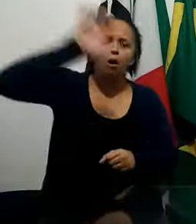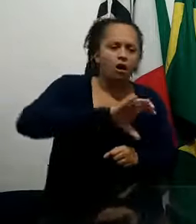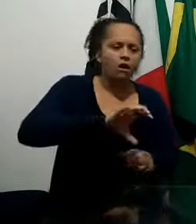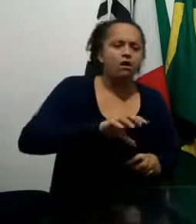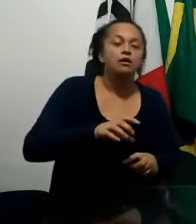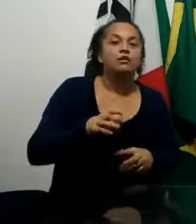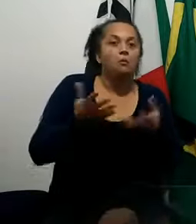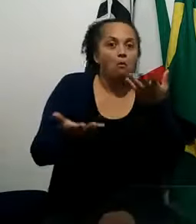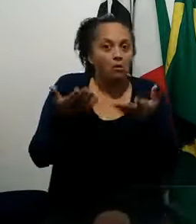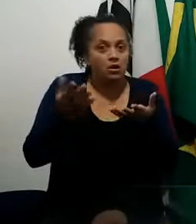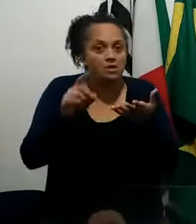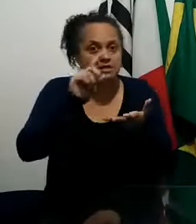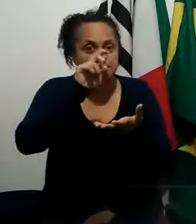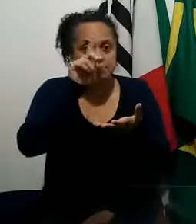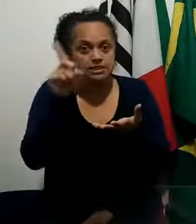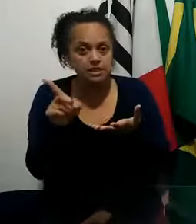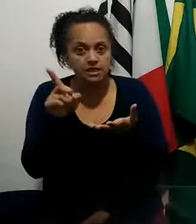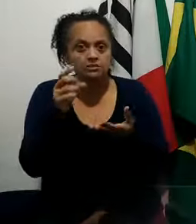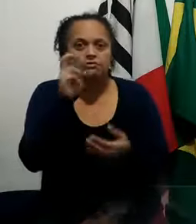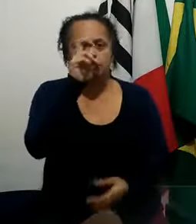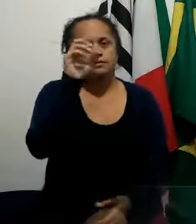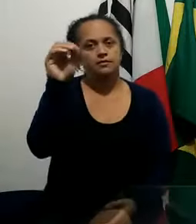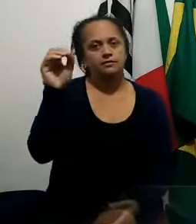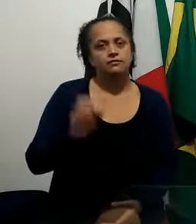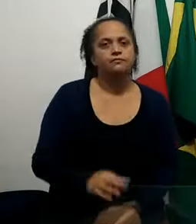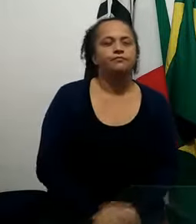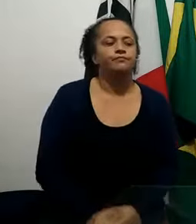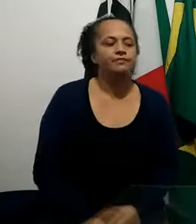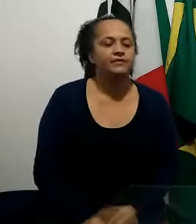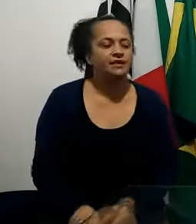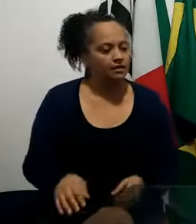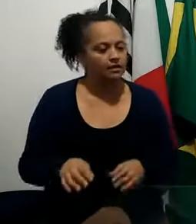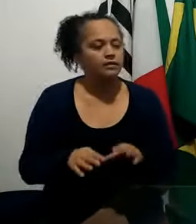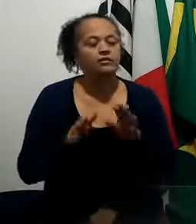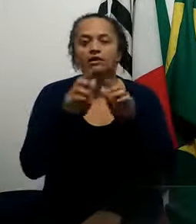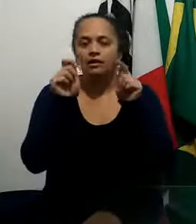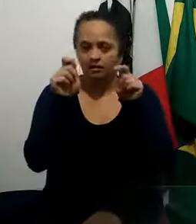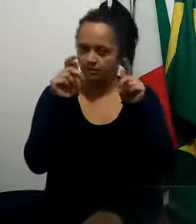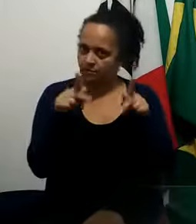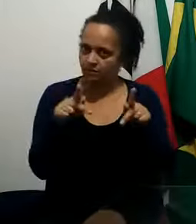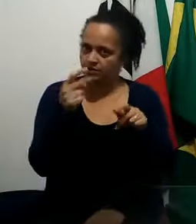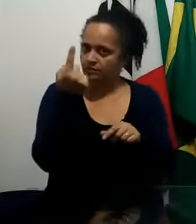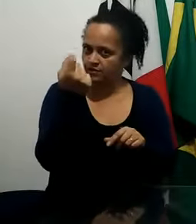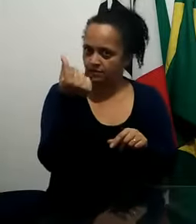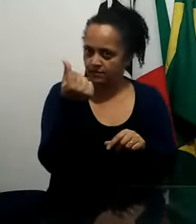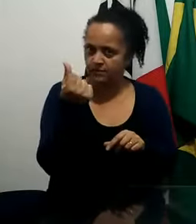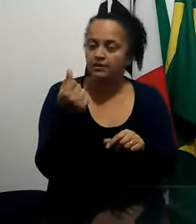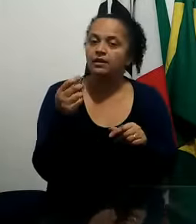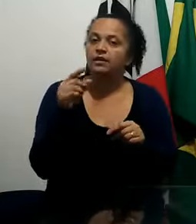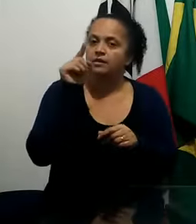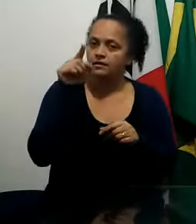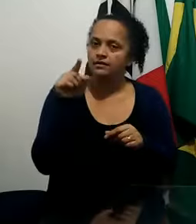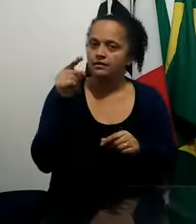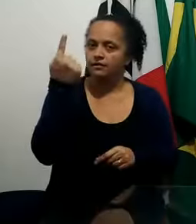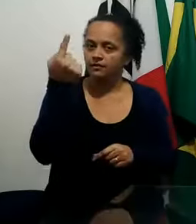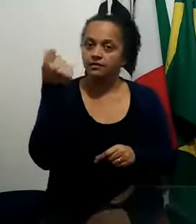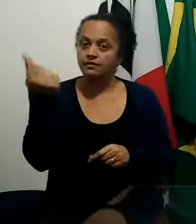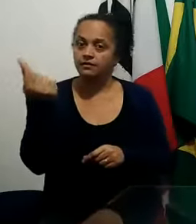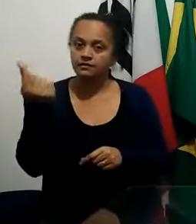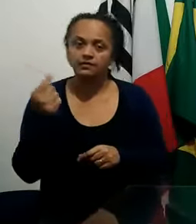então, no capítulo 16, verso 16, então se dá aqui a batalha do Armagedon.